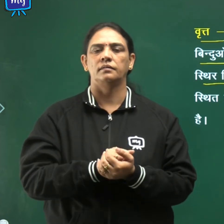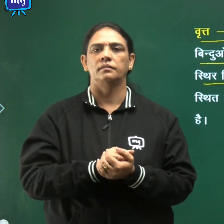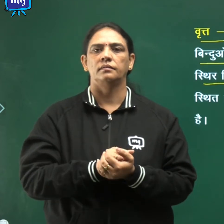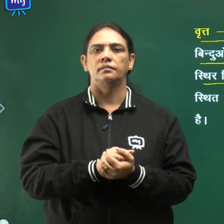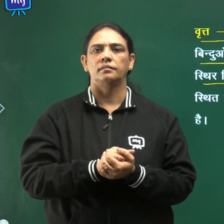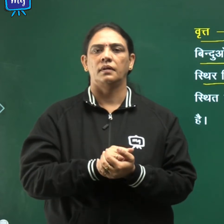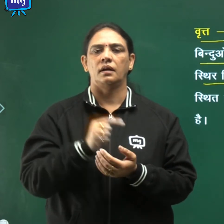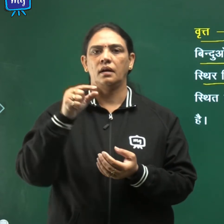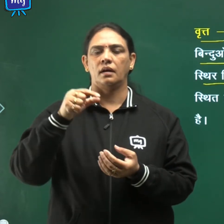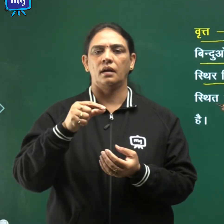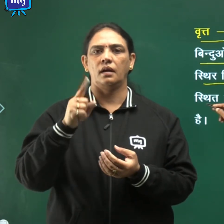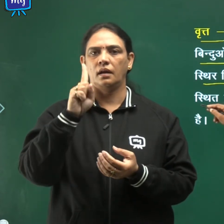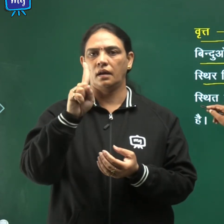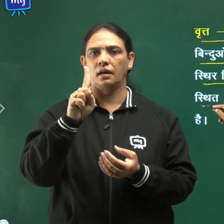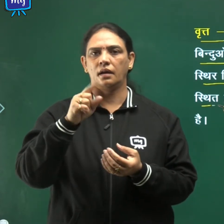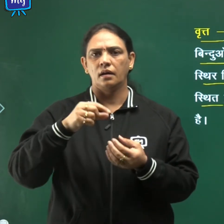एक अचर दूरी पर